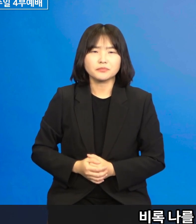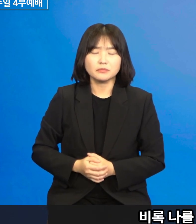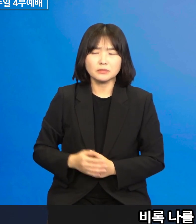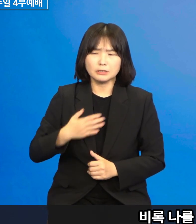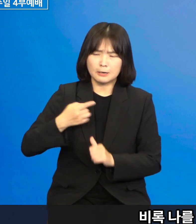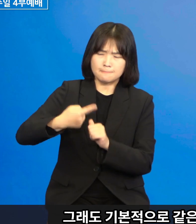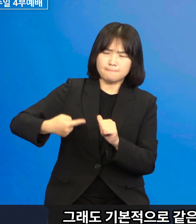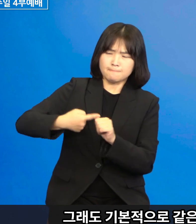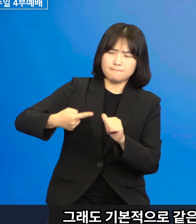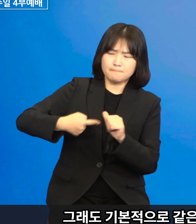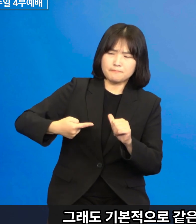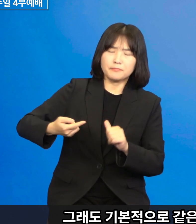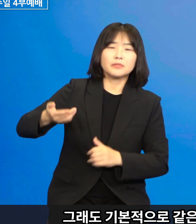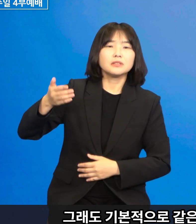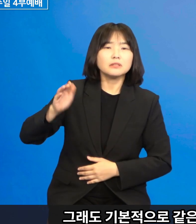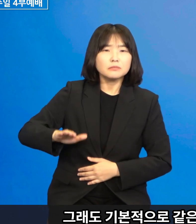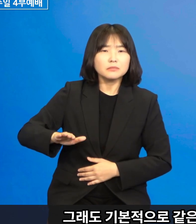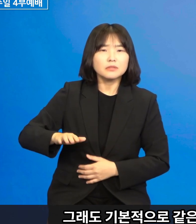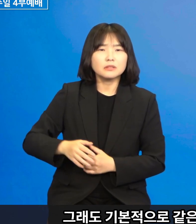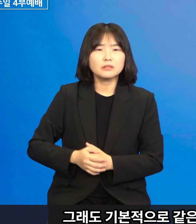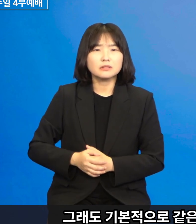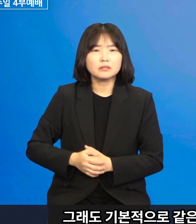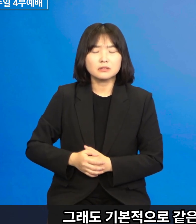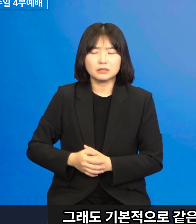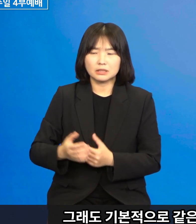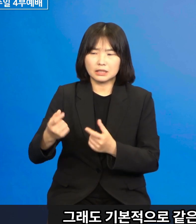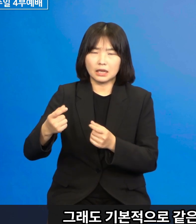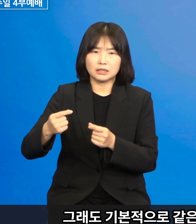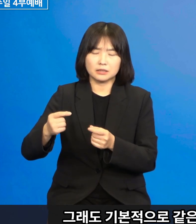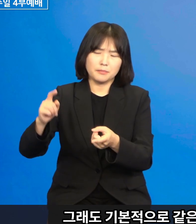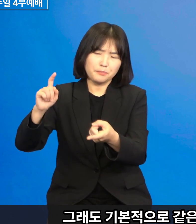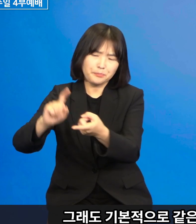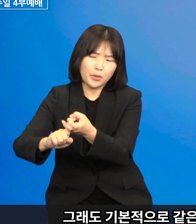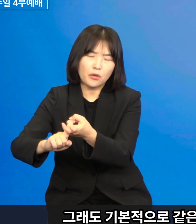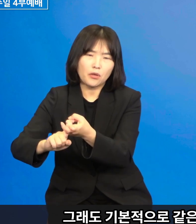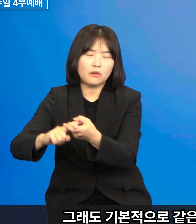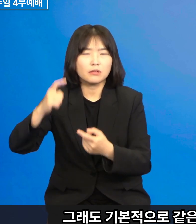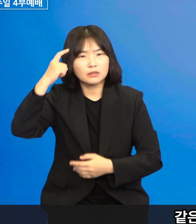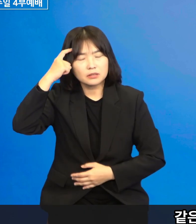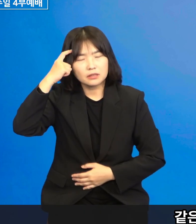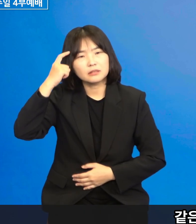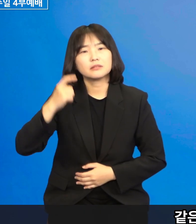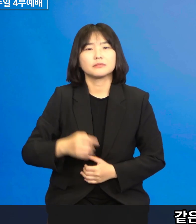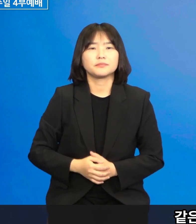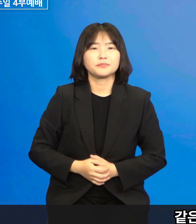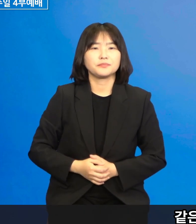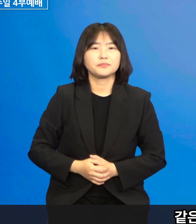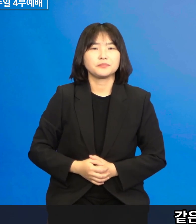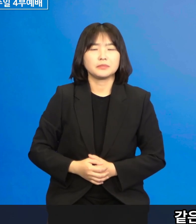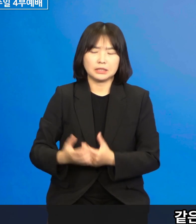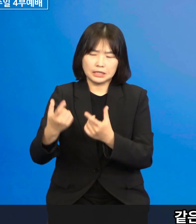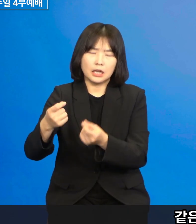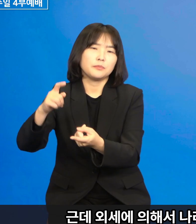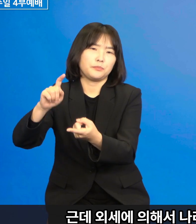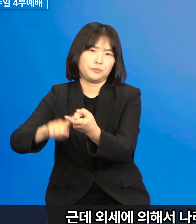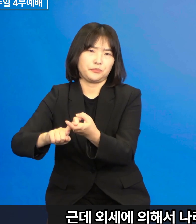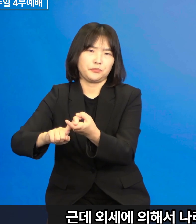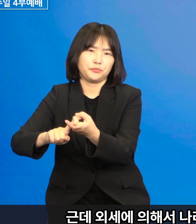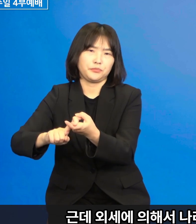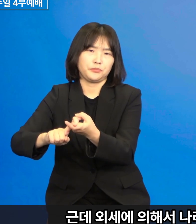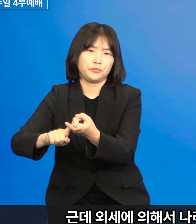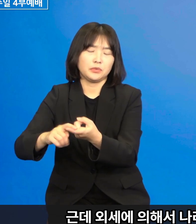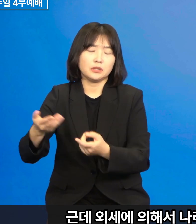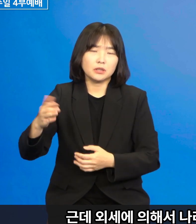죽이려고 했지만 그래도 기본적으로 같은 편이라고 하는 선이 있었어요. 같은 편이에요.